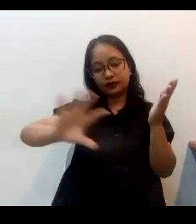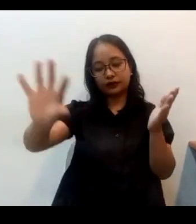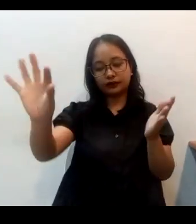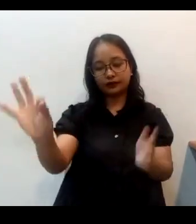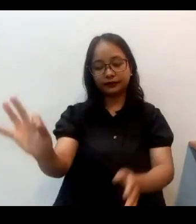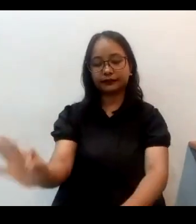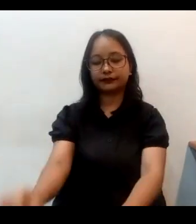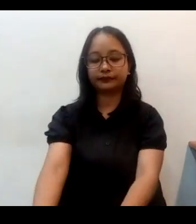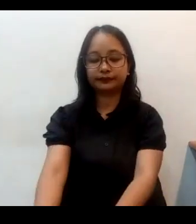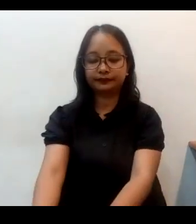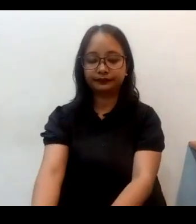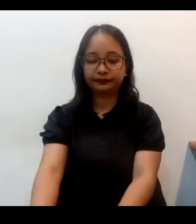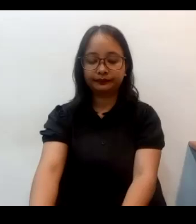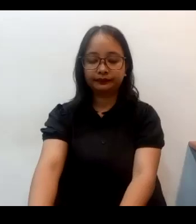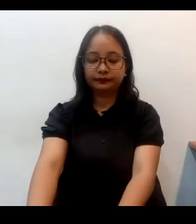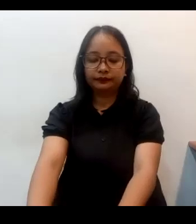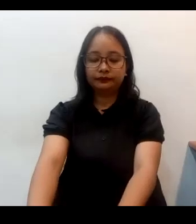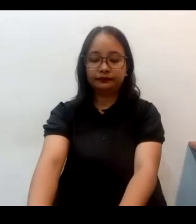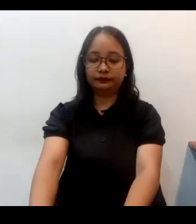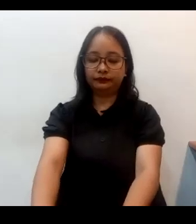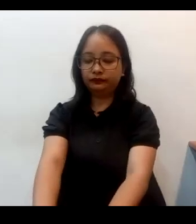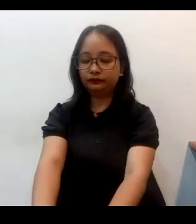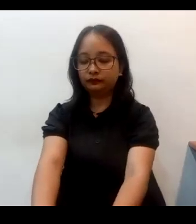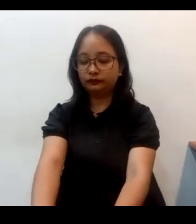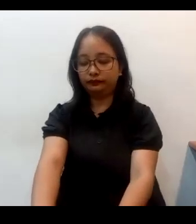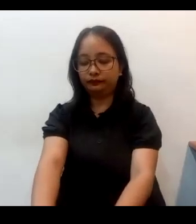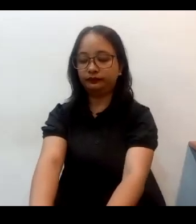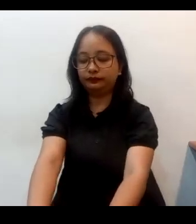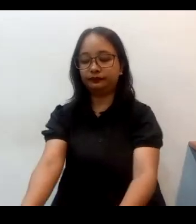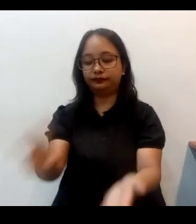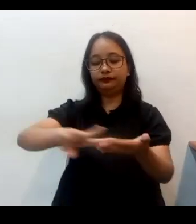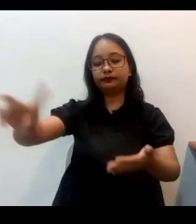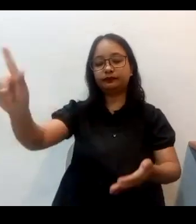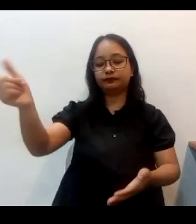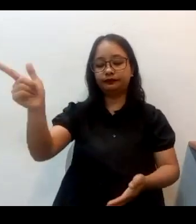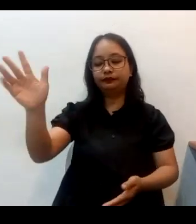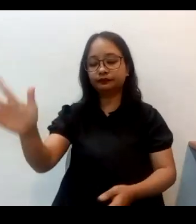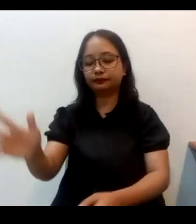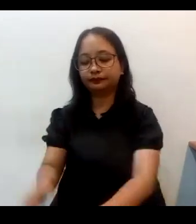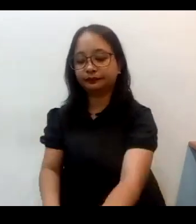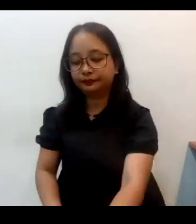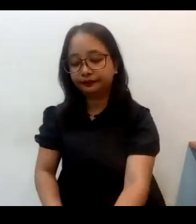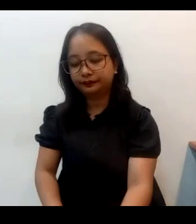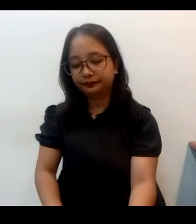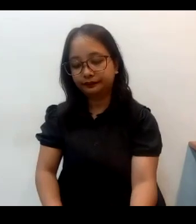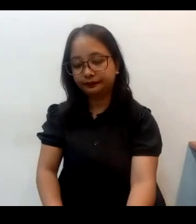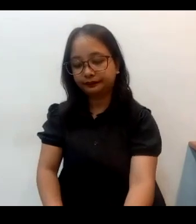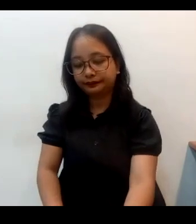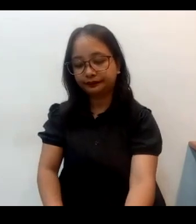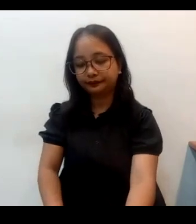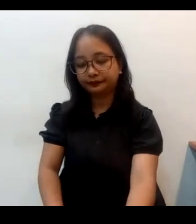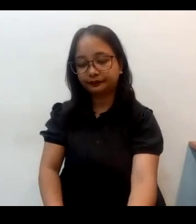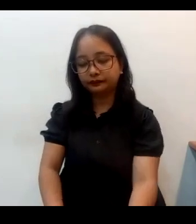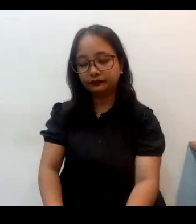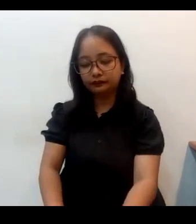9. John chapter 9 verse 25. Sa talatang 25 po. So when